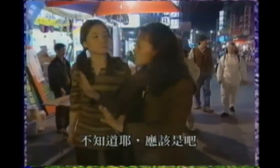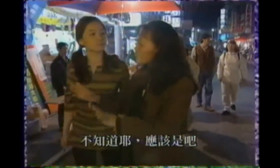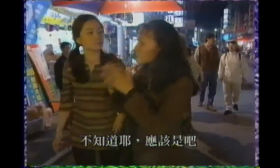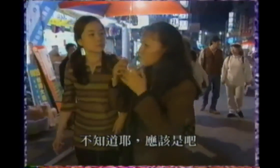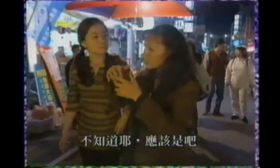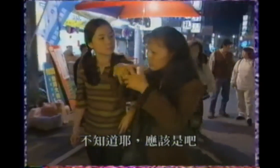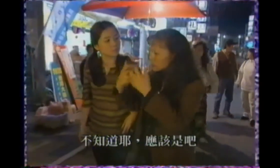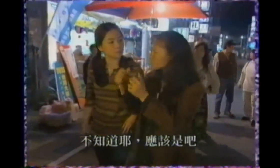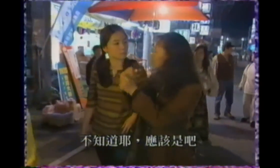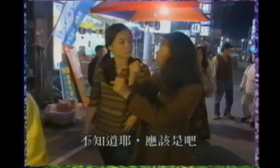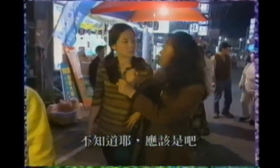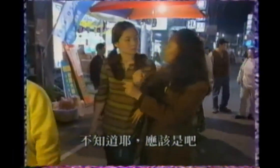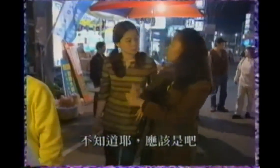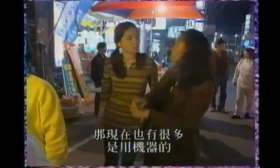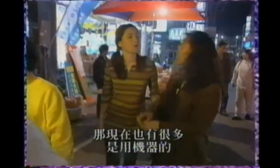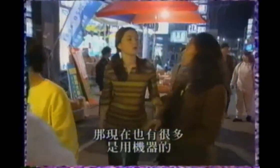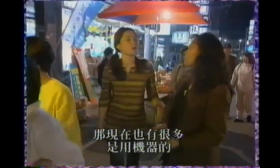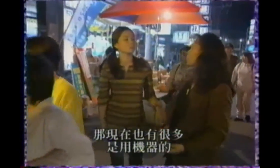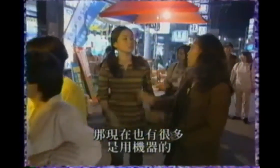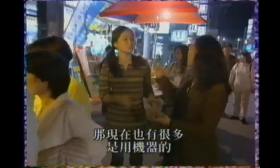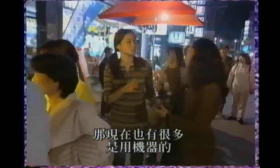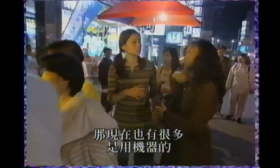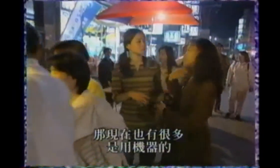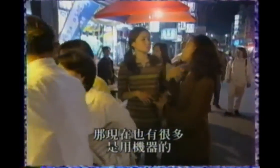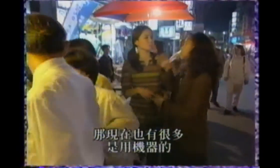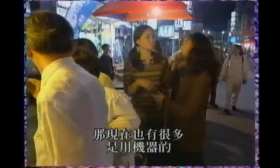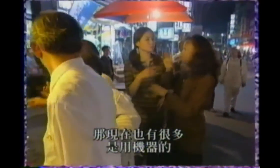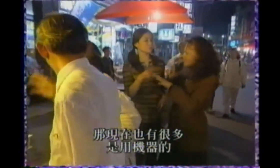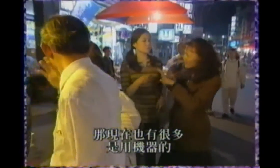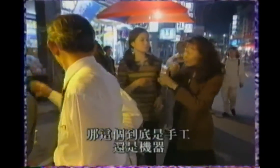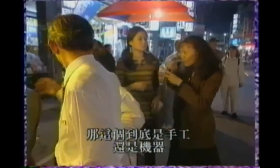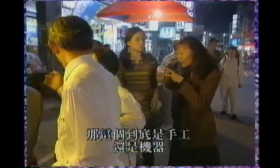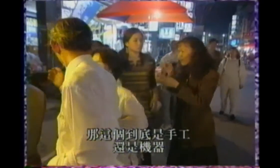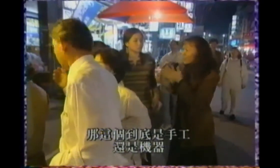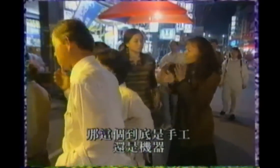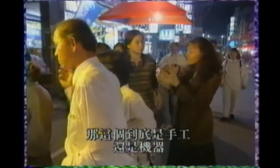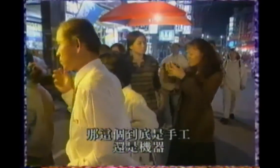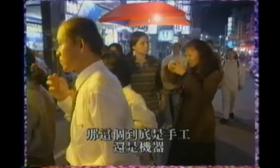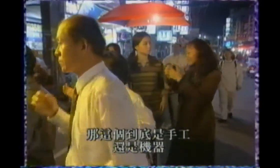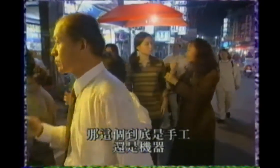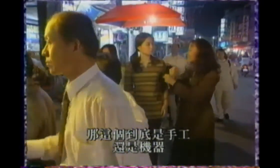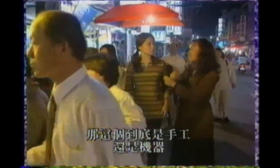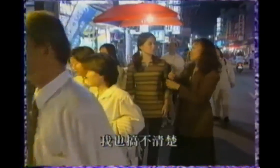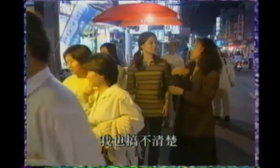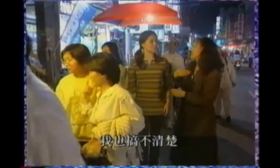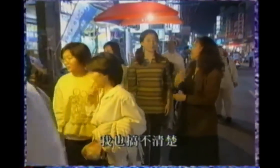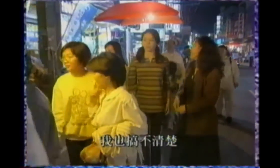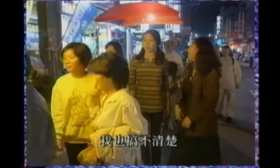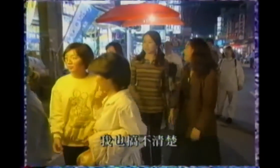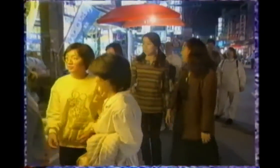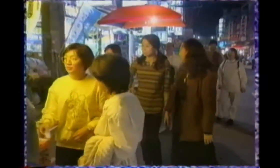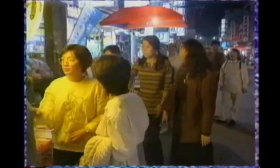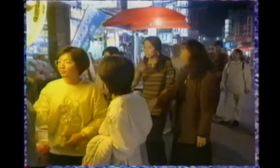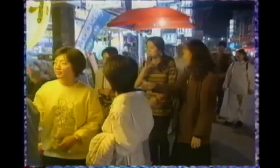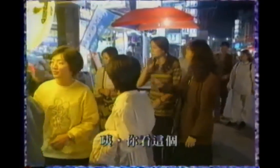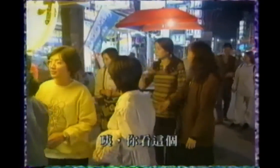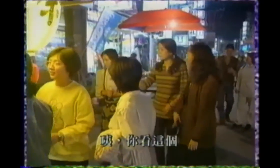不知道啊，应该是吧。那现在也有很多是用机器的，那这个到底是手工还是机器，我也搞不清楚。 哎，你看